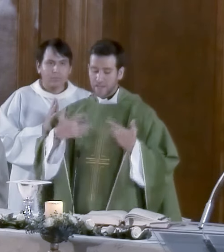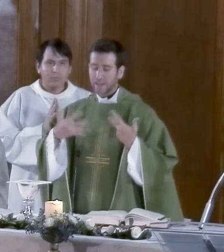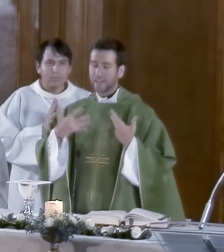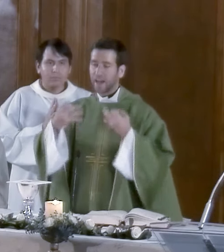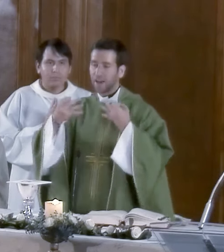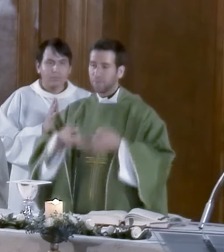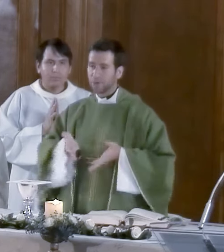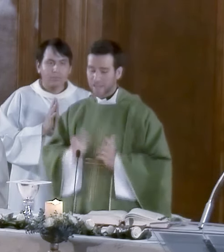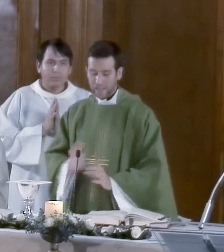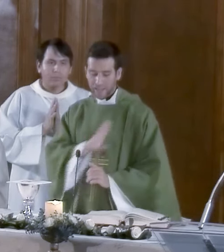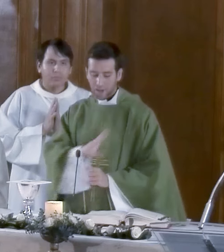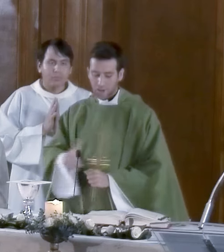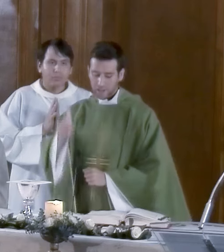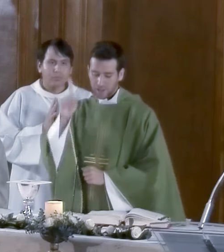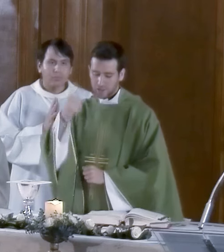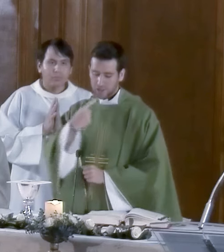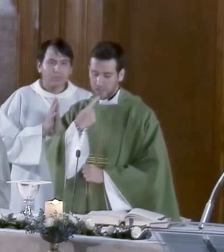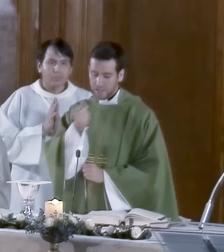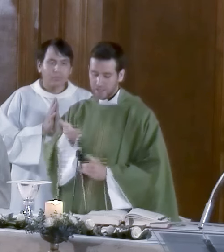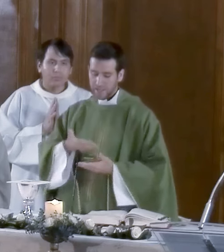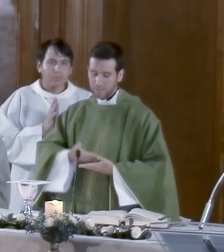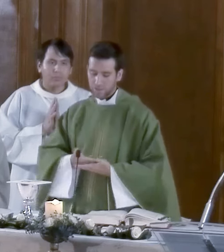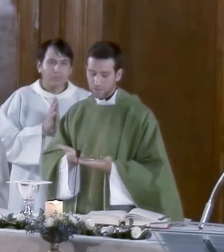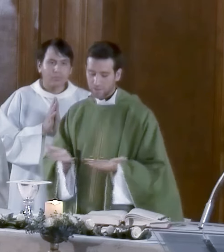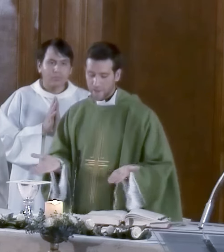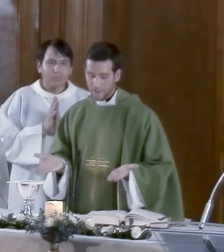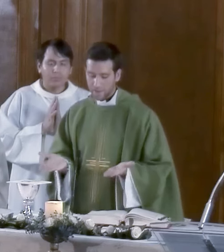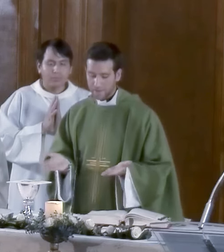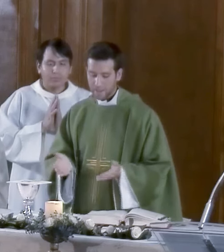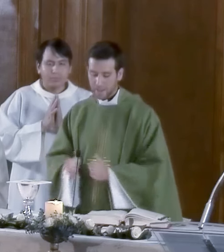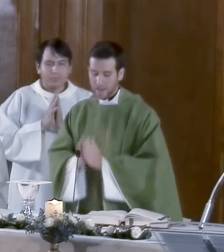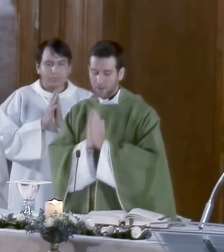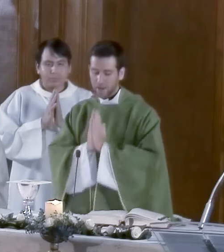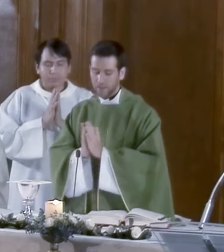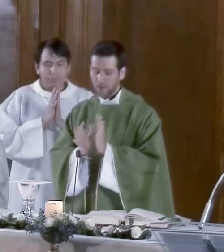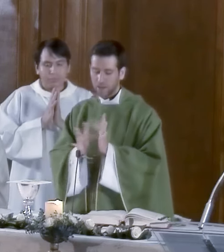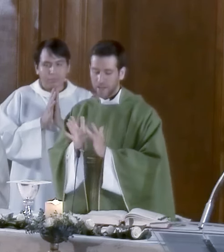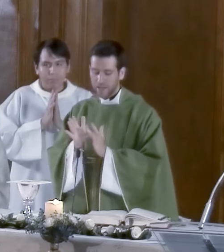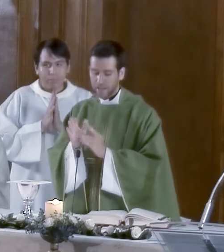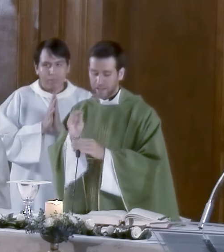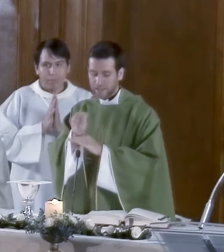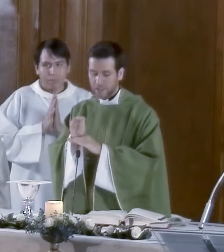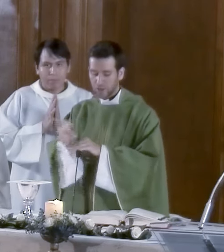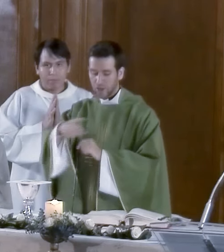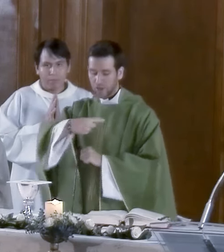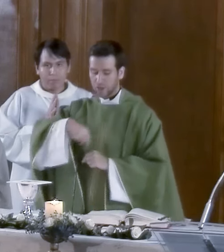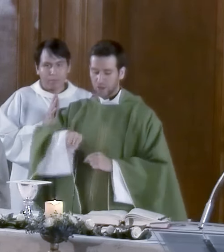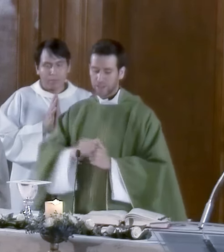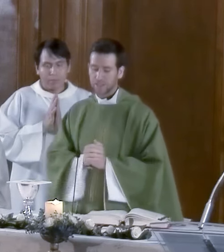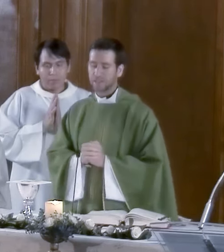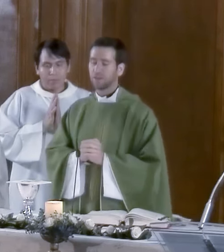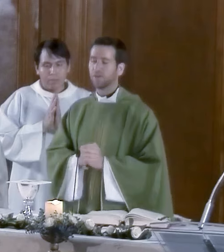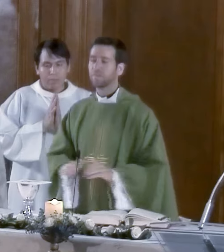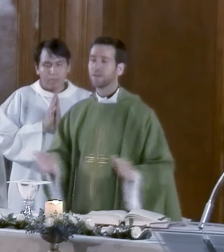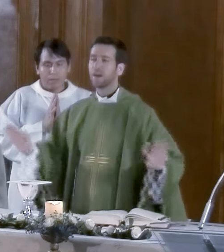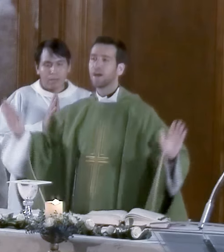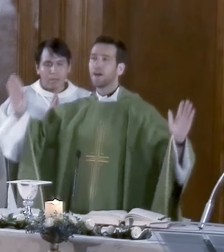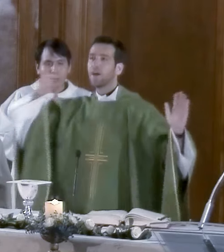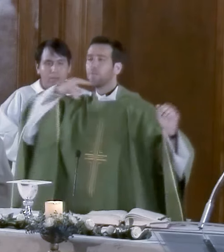Llenos de alegría por ser hijos de Dios, digamos confiadamente la oración que Cristo nos